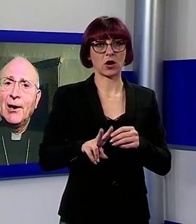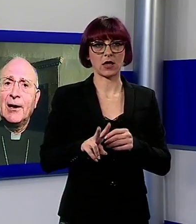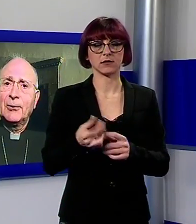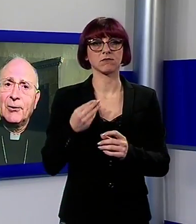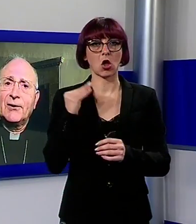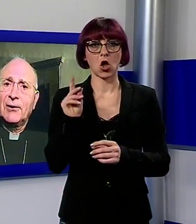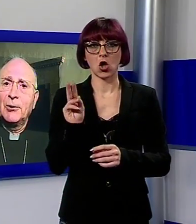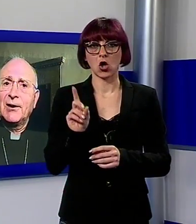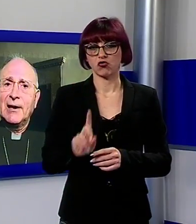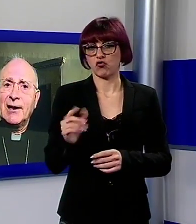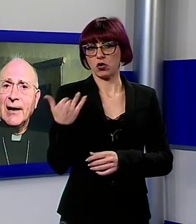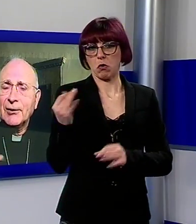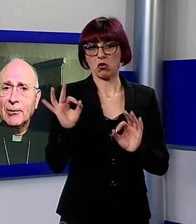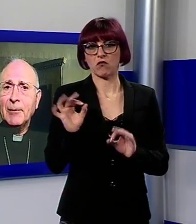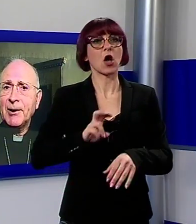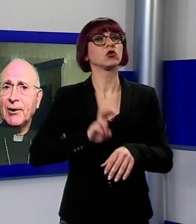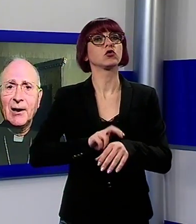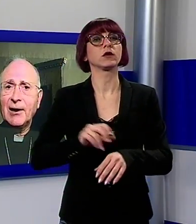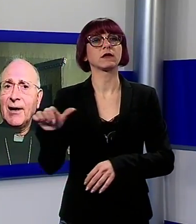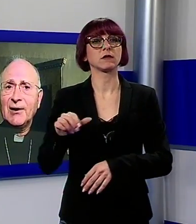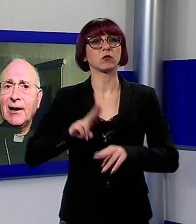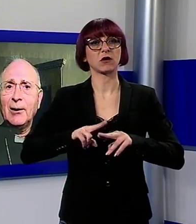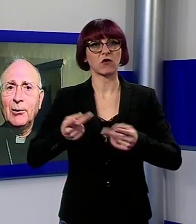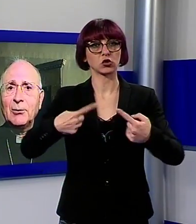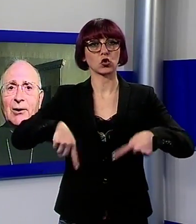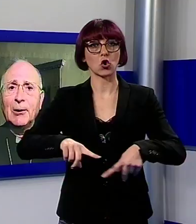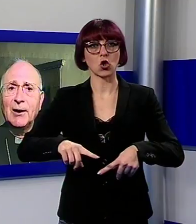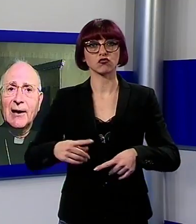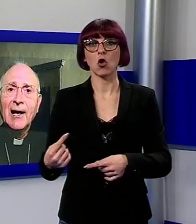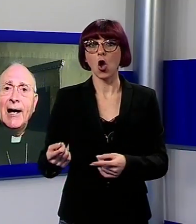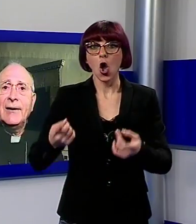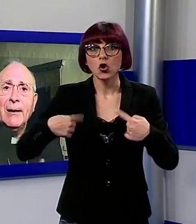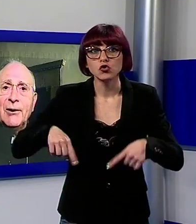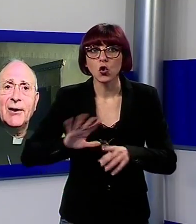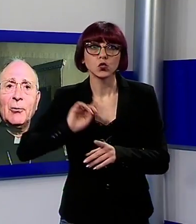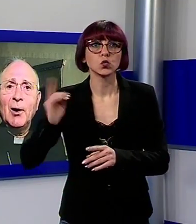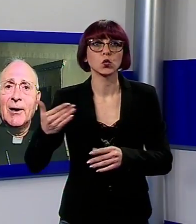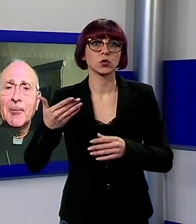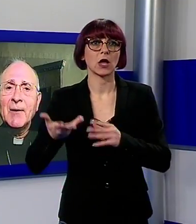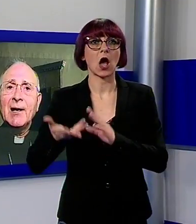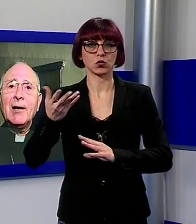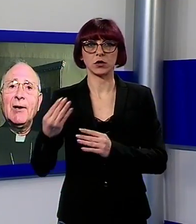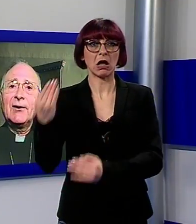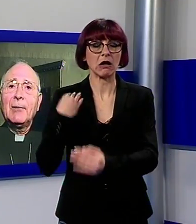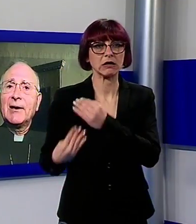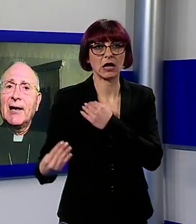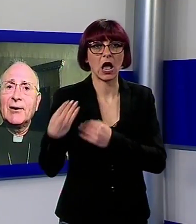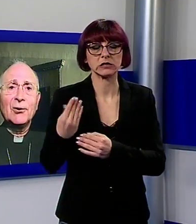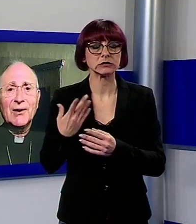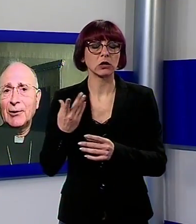la dottoressa Simonetti, la ringrazio, ha chiesto anche a noi, a tutte le autorità, andiamo nelle scuole. E quindi siamo andati, sono state